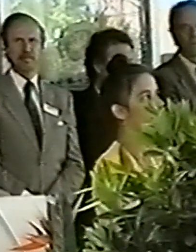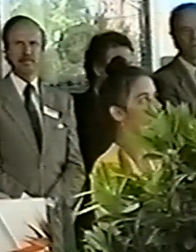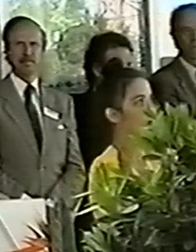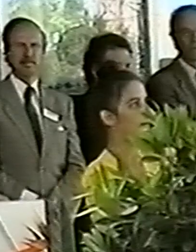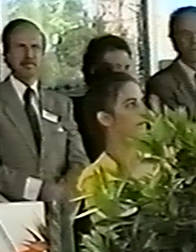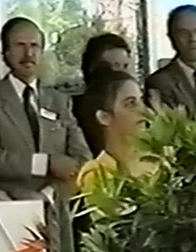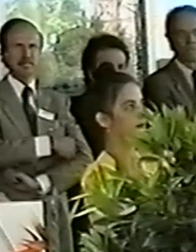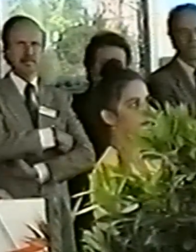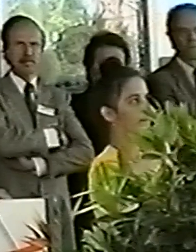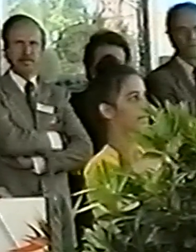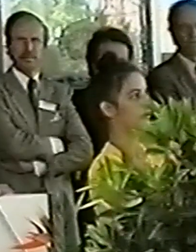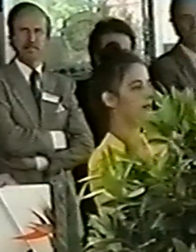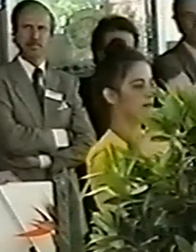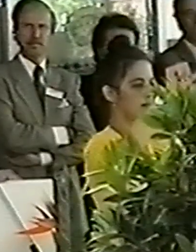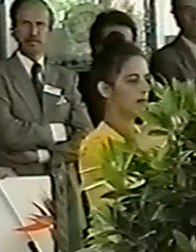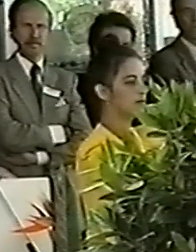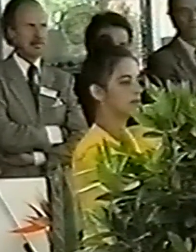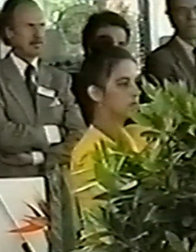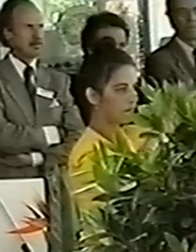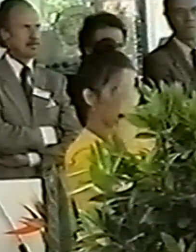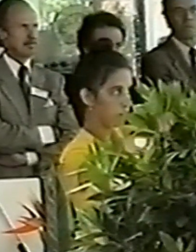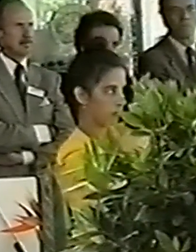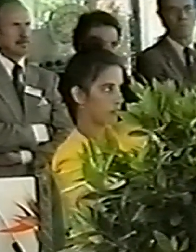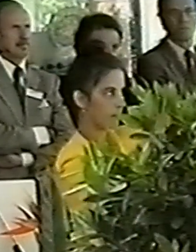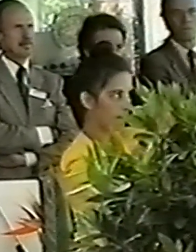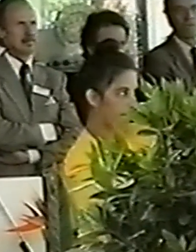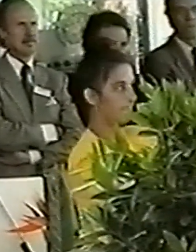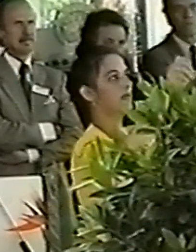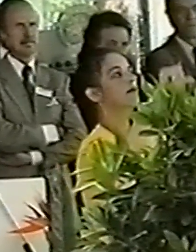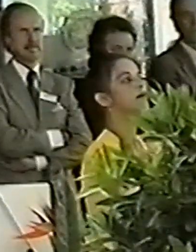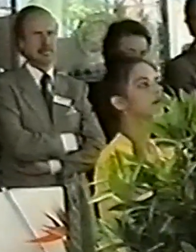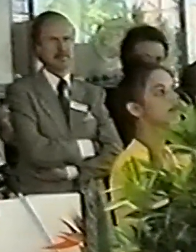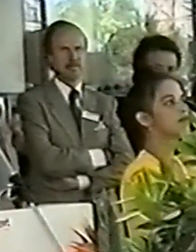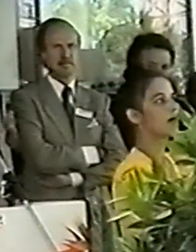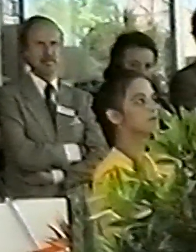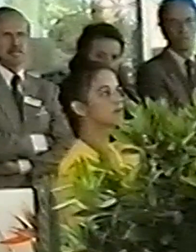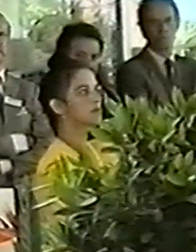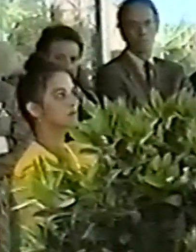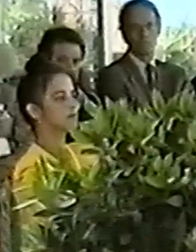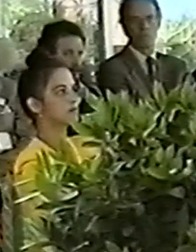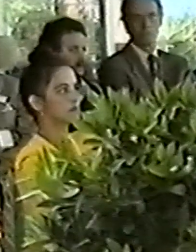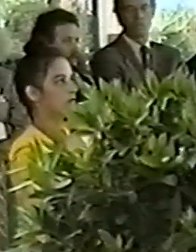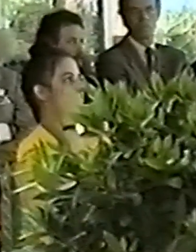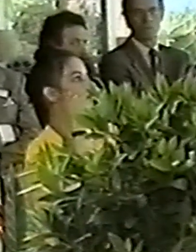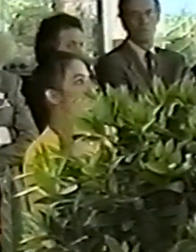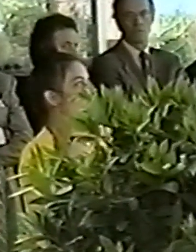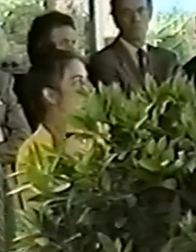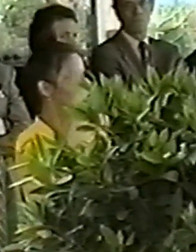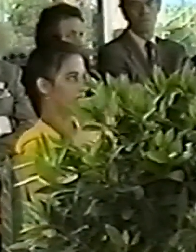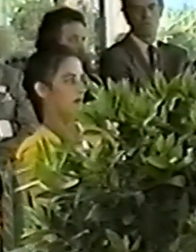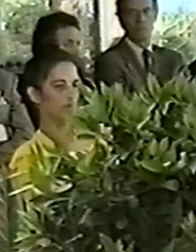Un centre ouvert à l'automobile. Un centre d'ores et déjà largement servi par une ligne de